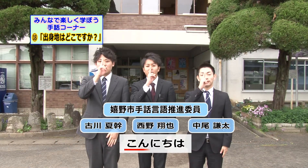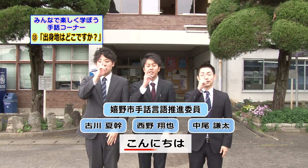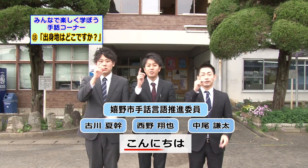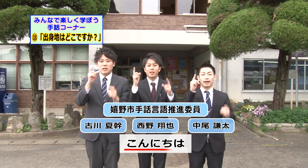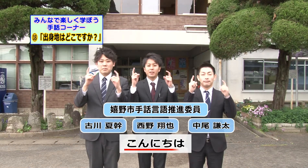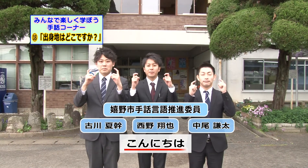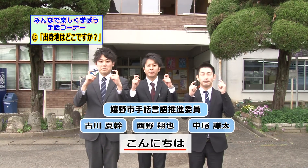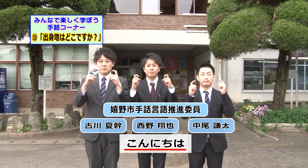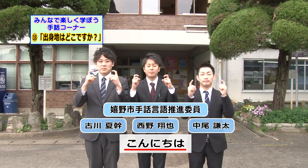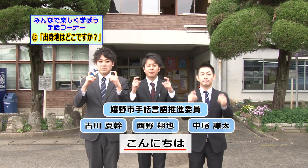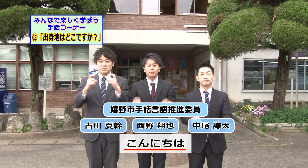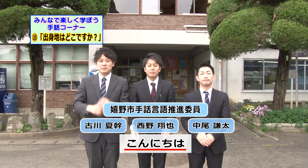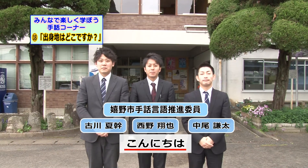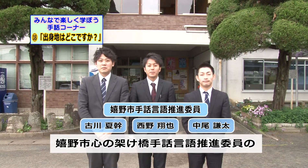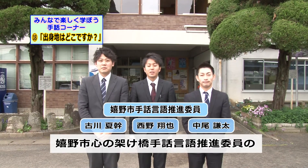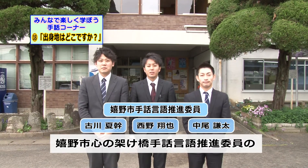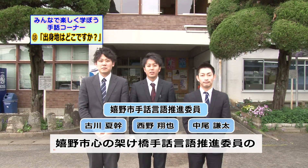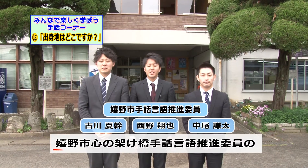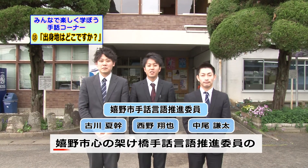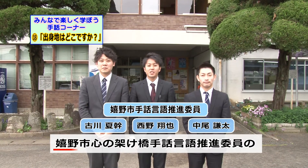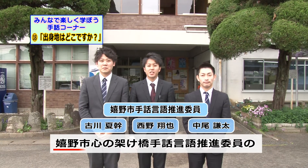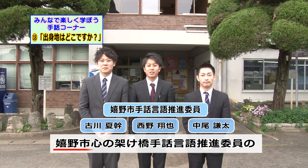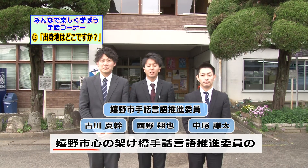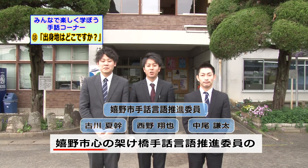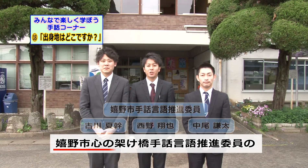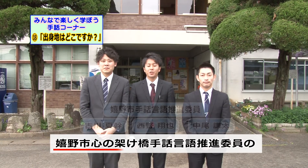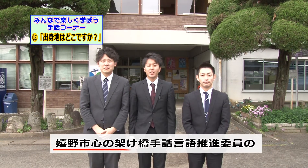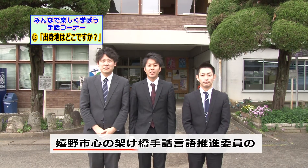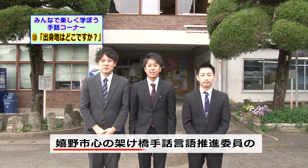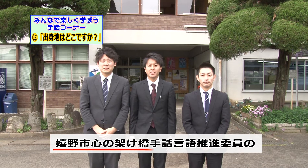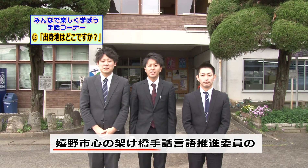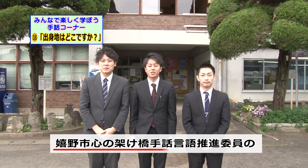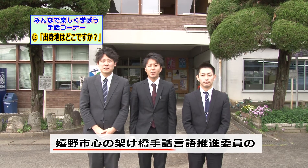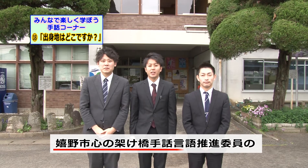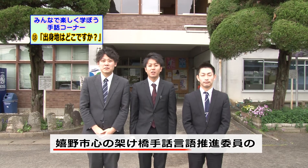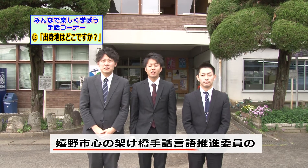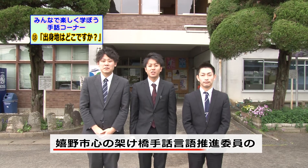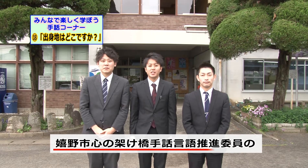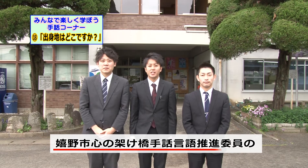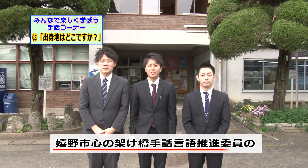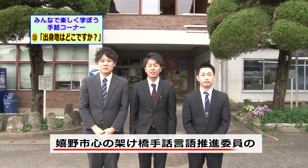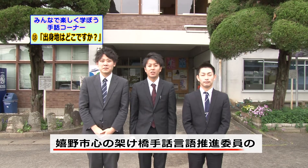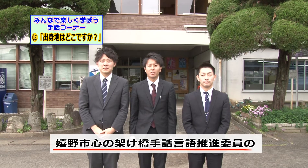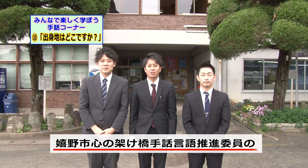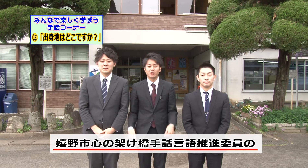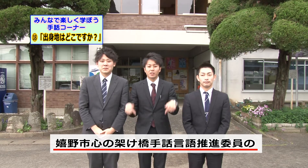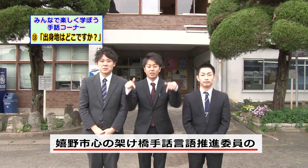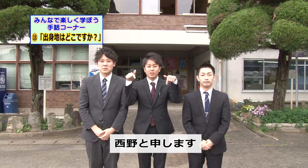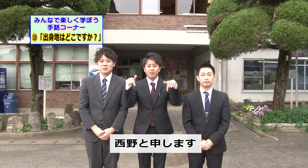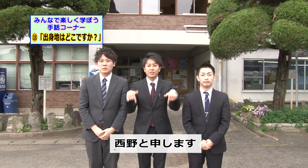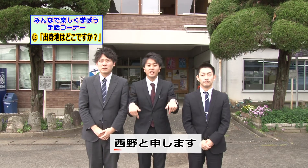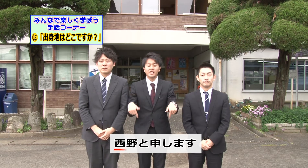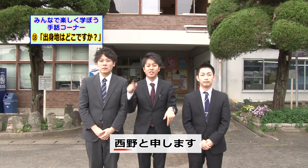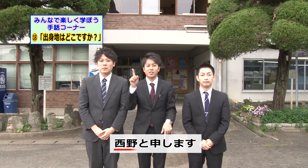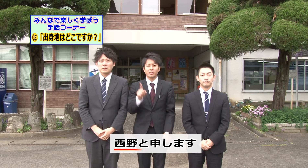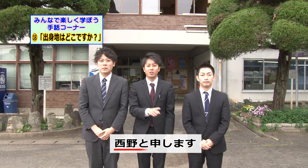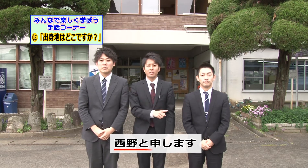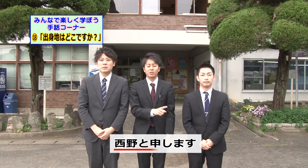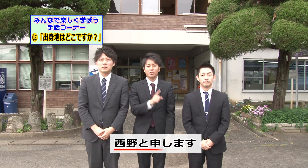こんにちは。 嬉野市心の架け橋手話言語推進委員の西野と